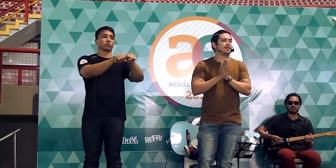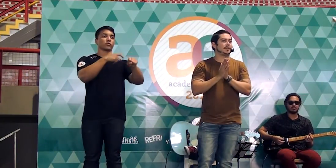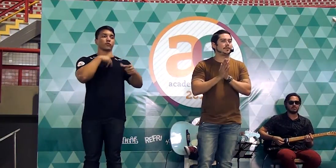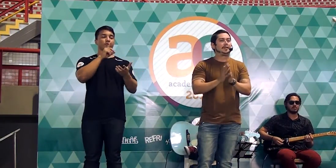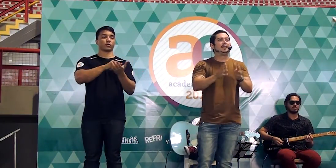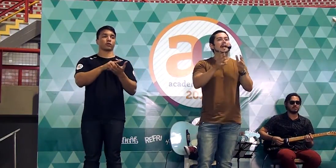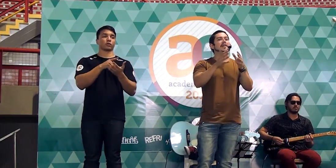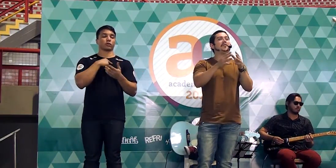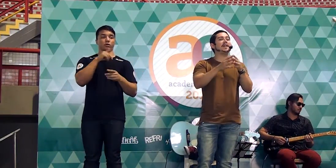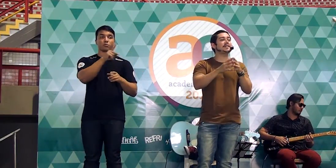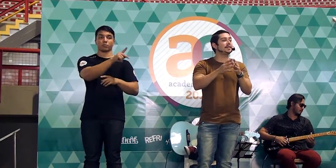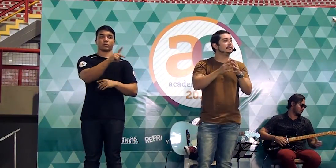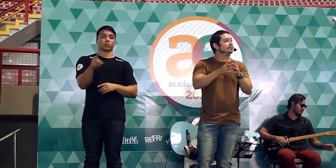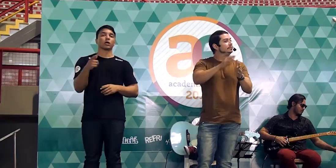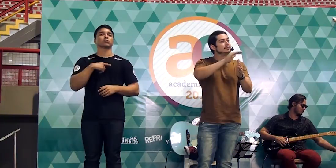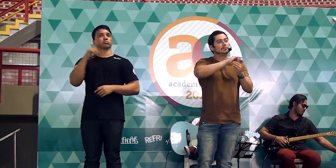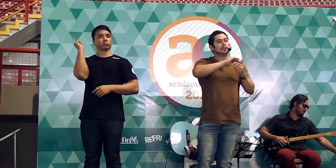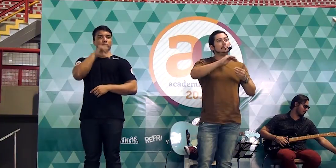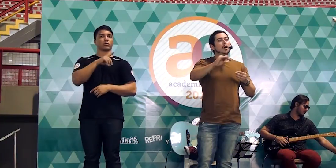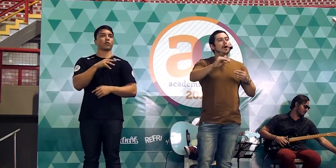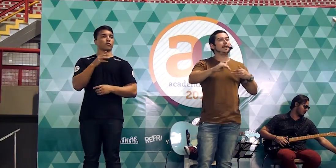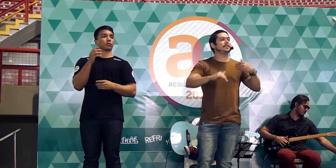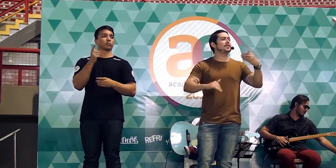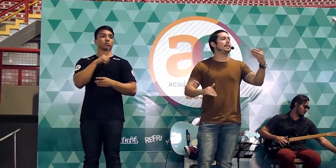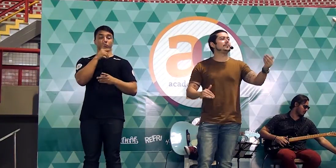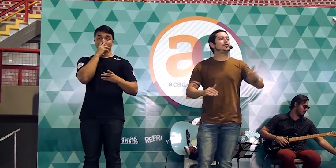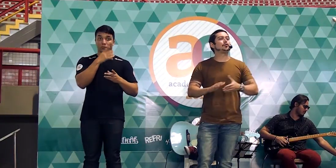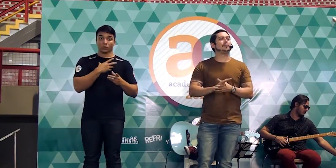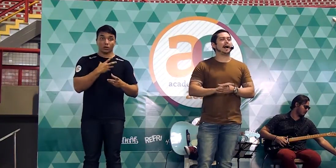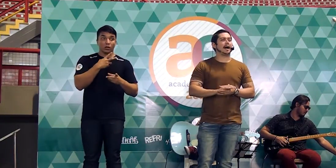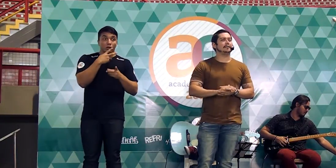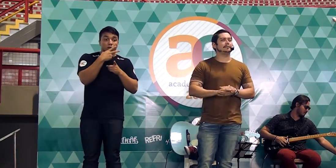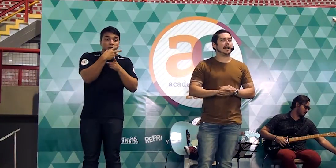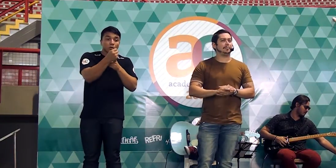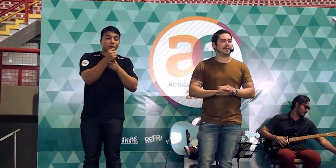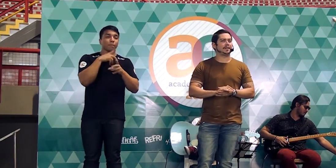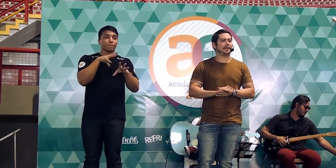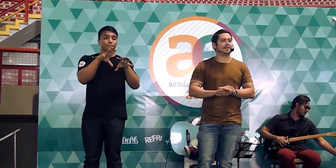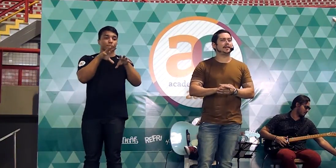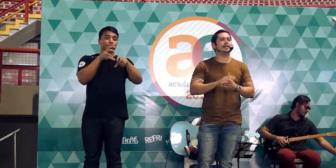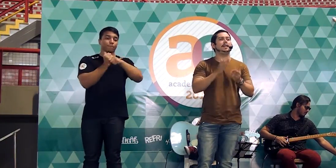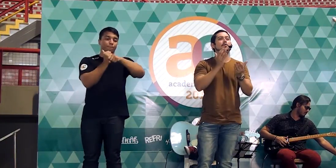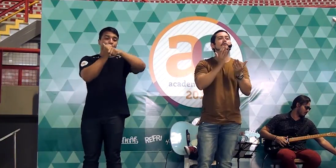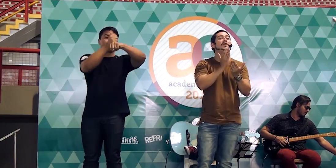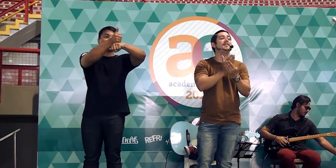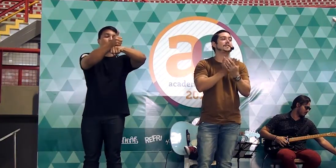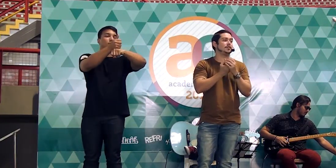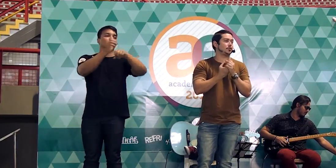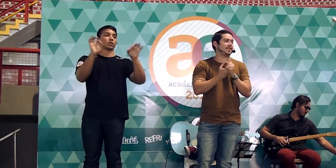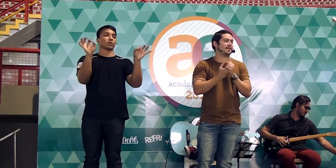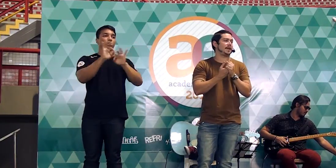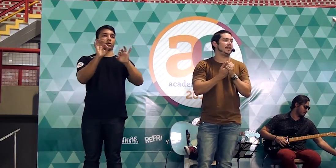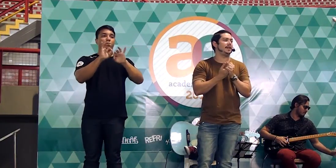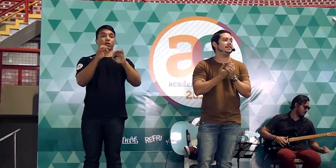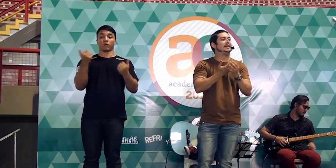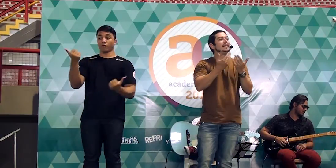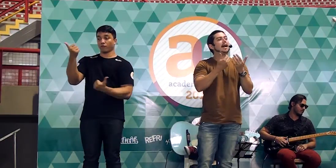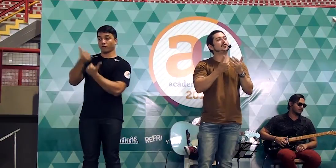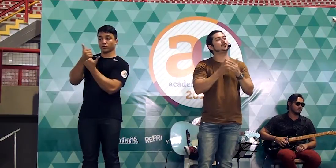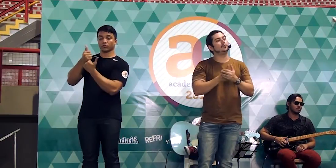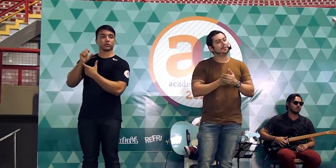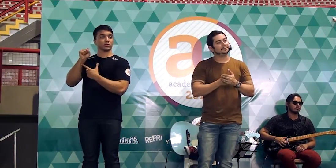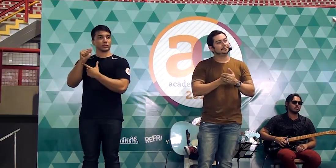como presidente. Ele vence, morre antes mesmo de tomar a presidência e o vice, José